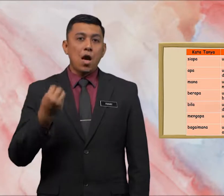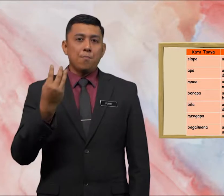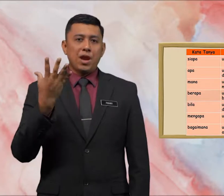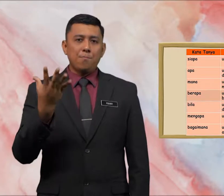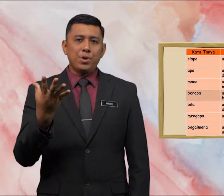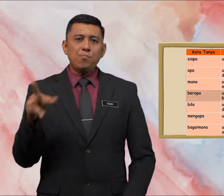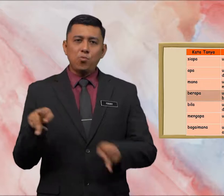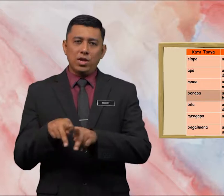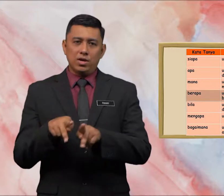Berapa pula